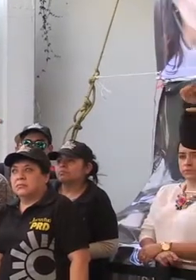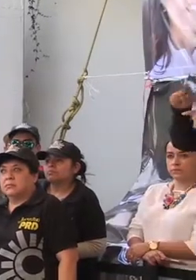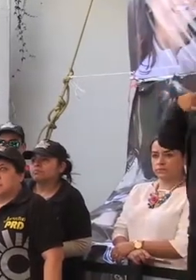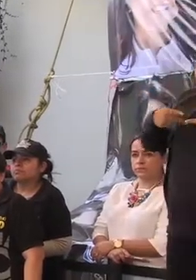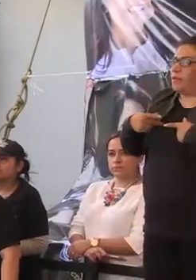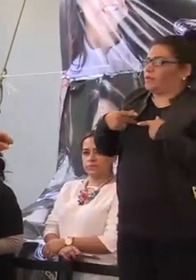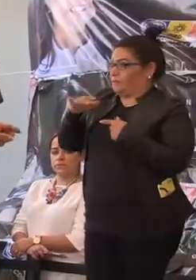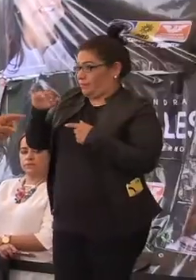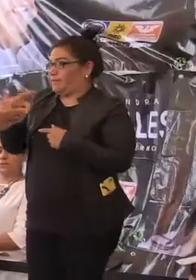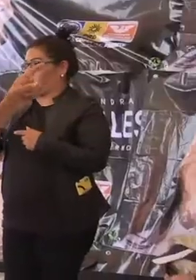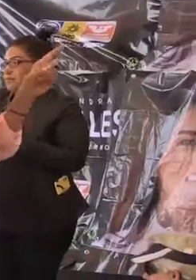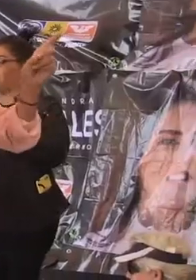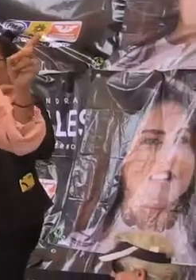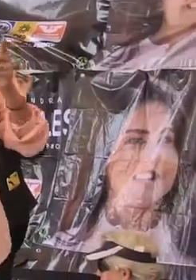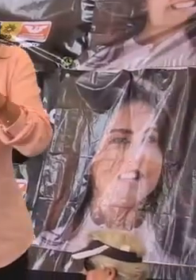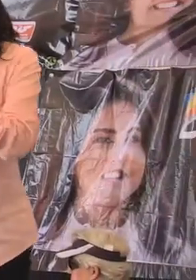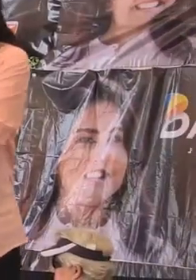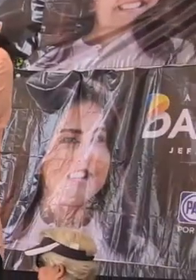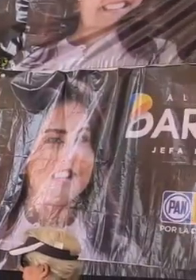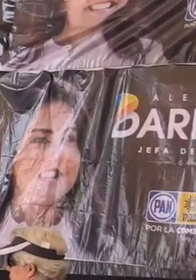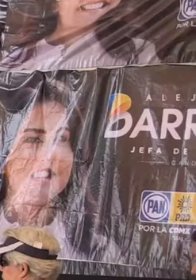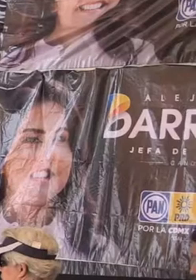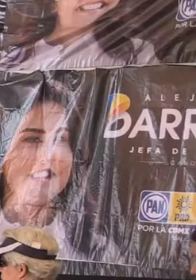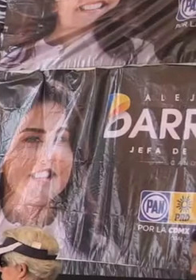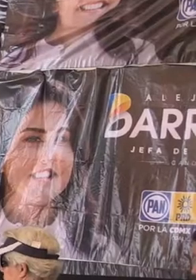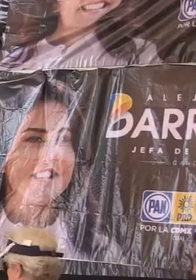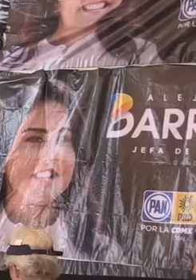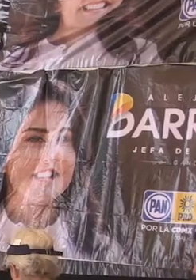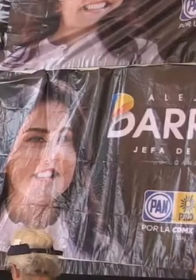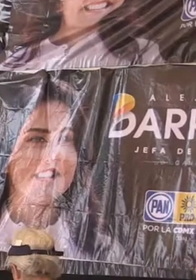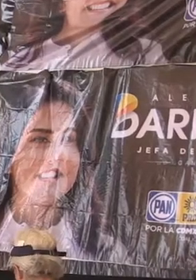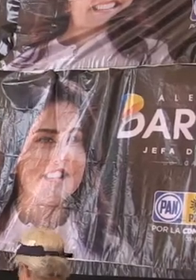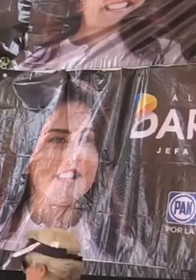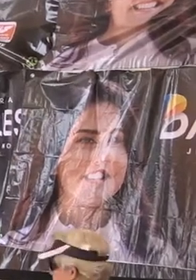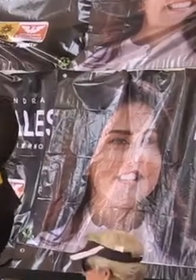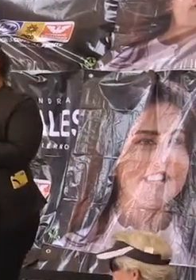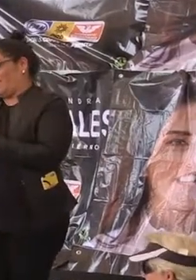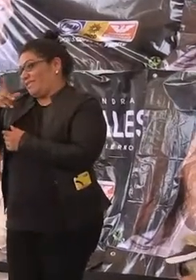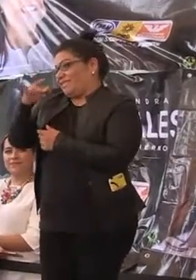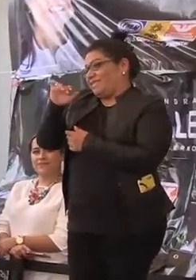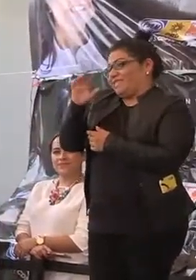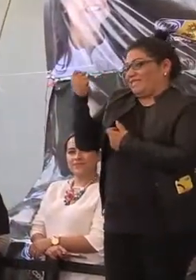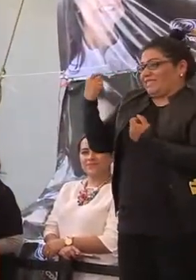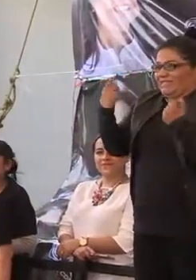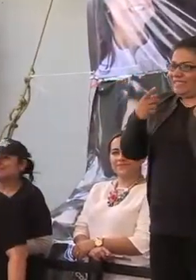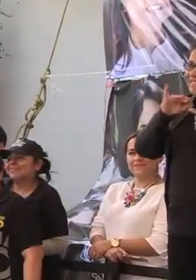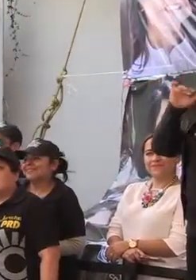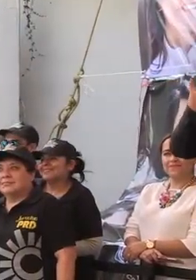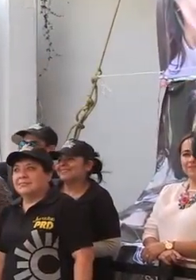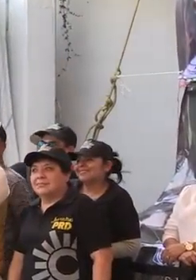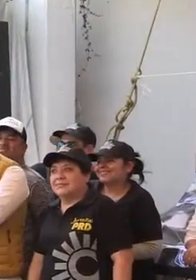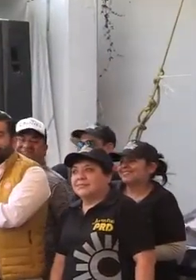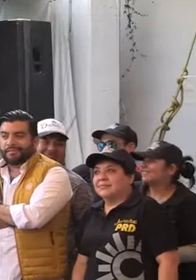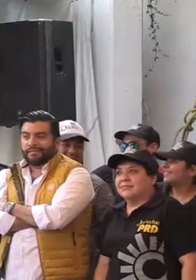cierto? ¡Sí! Ni les voy a preguntar si aquí fueron ustedes los que lo corrieron a patadas, pero sospecho que ha de haber alguno que sí colaboró